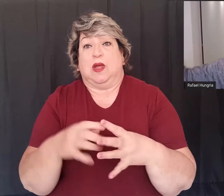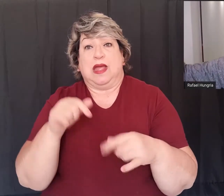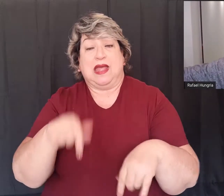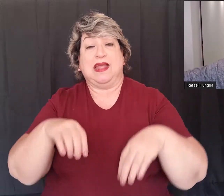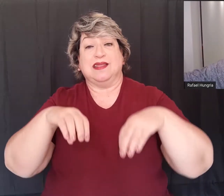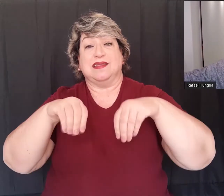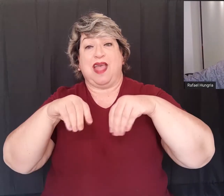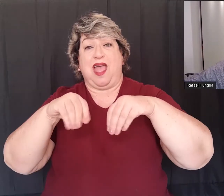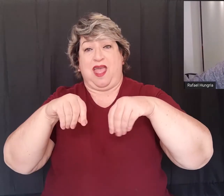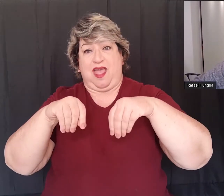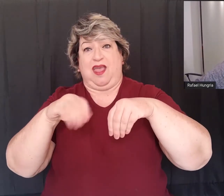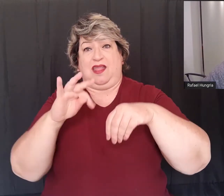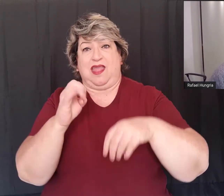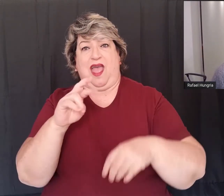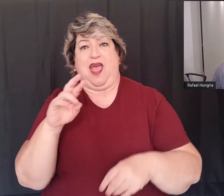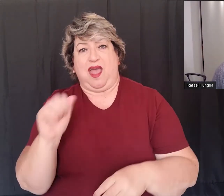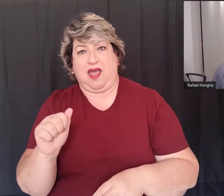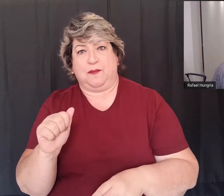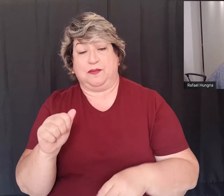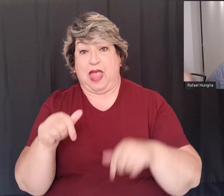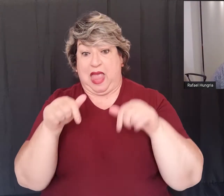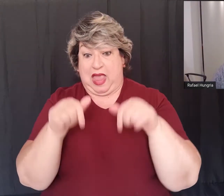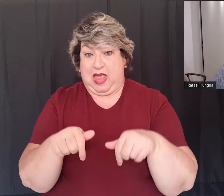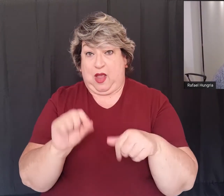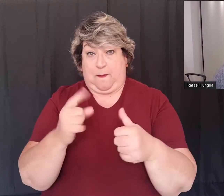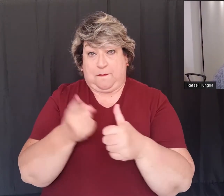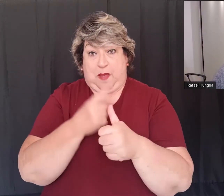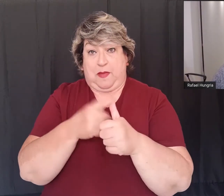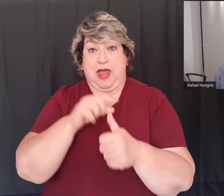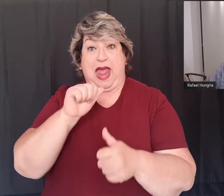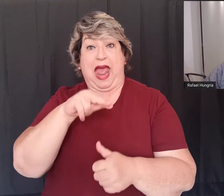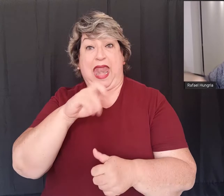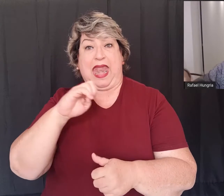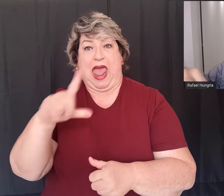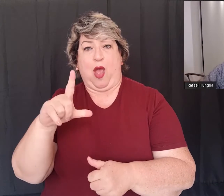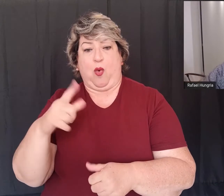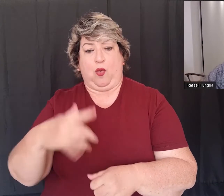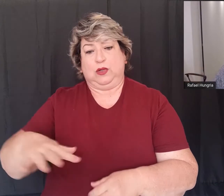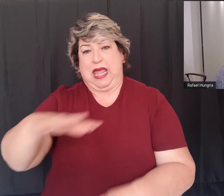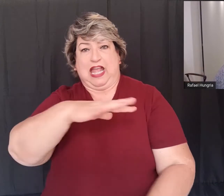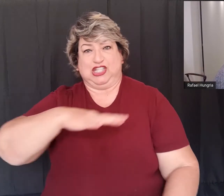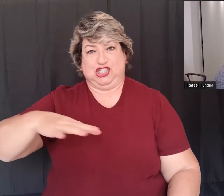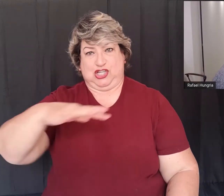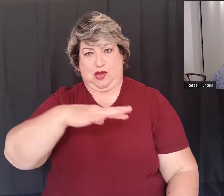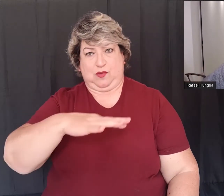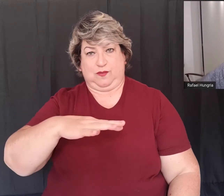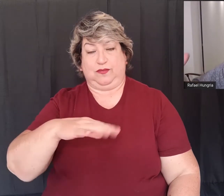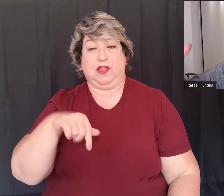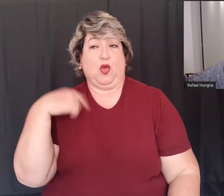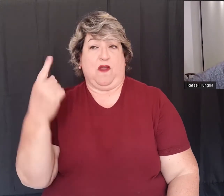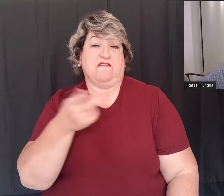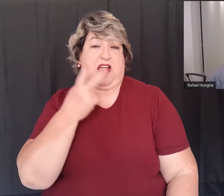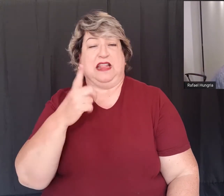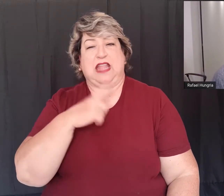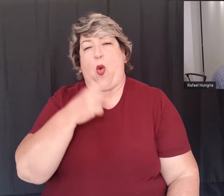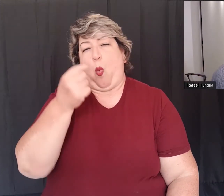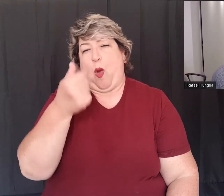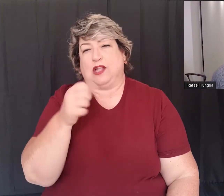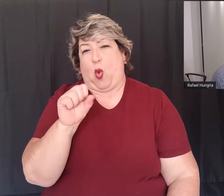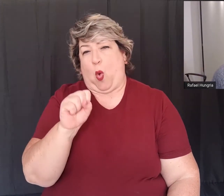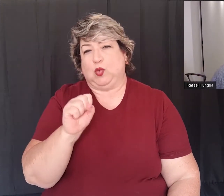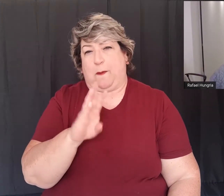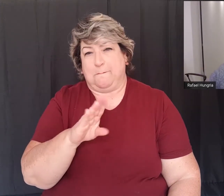muito mais vida aqui na Terra do que a gente pensa. Aqui no primeiro anel, onde nós estamos, né, dizem que tem 7 bilhões e